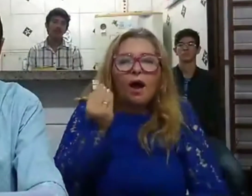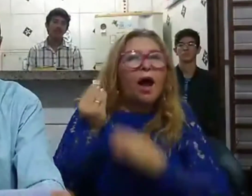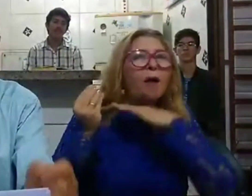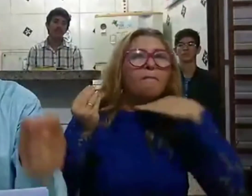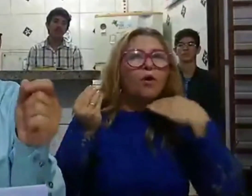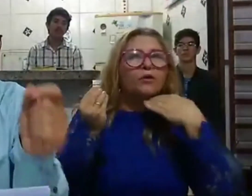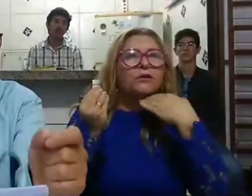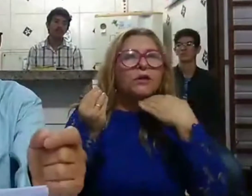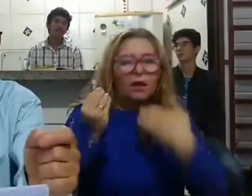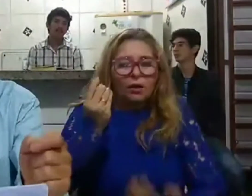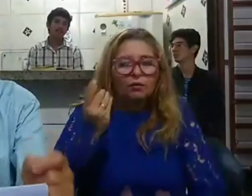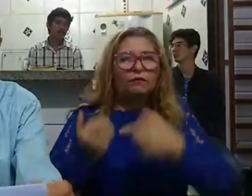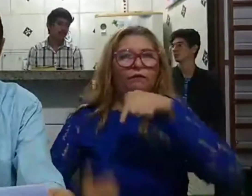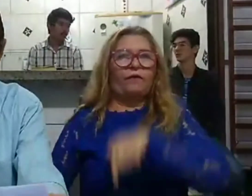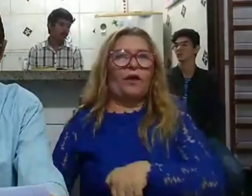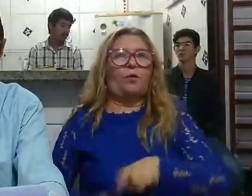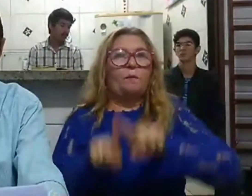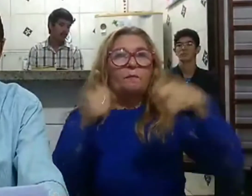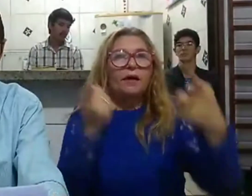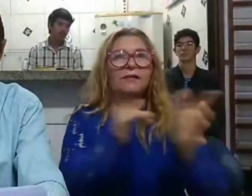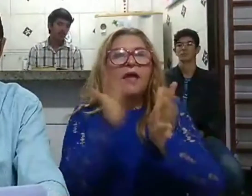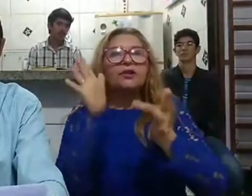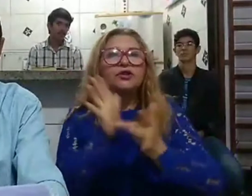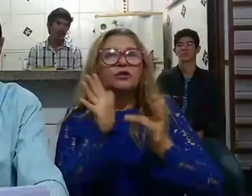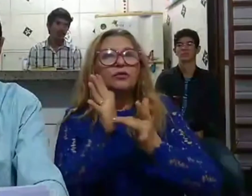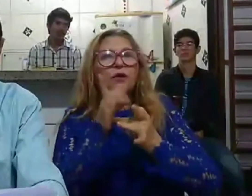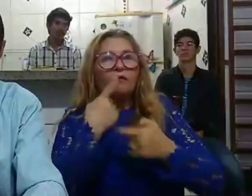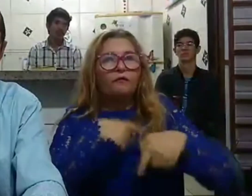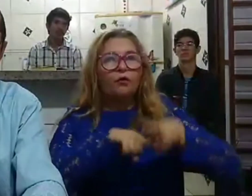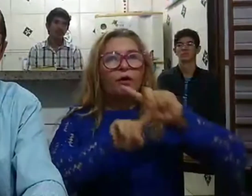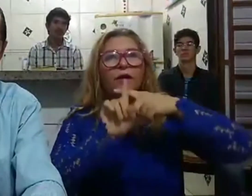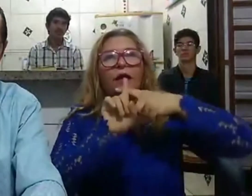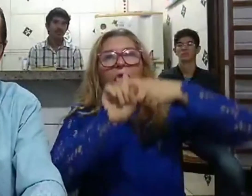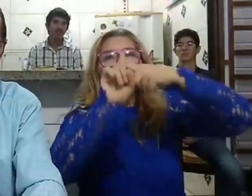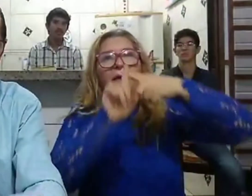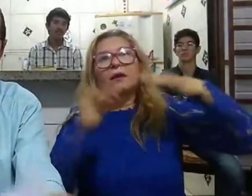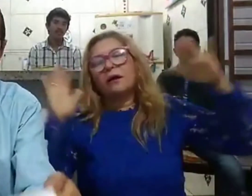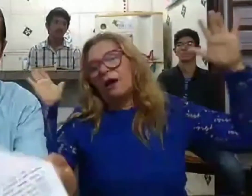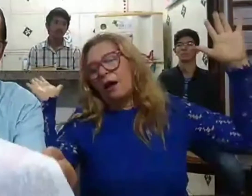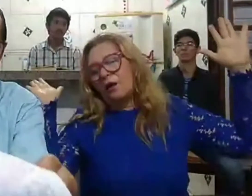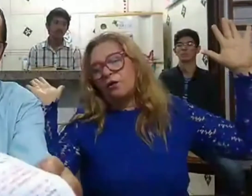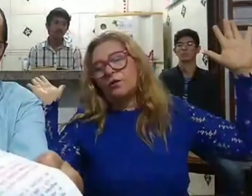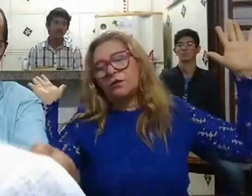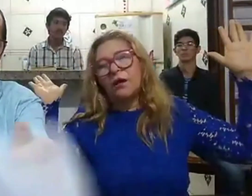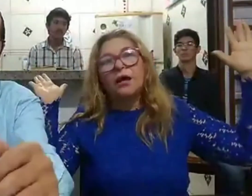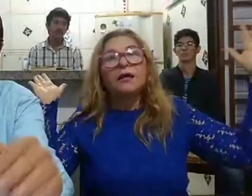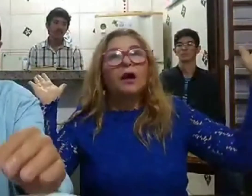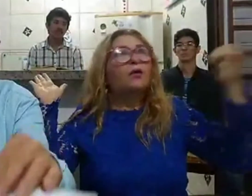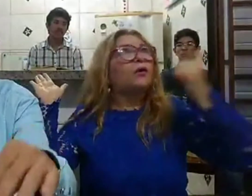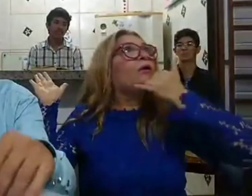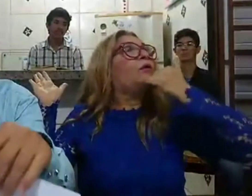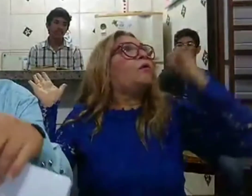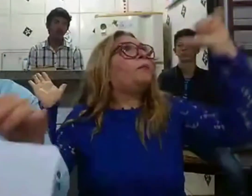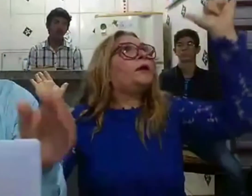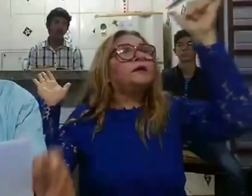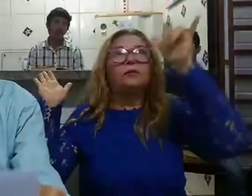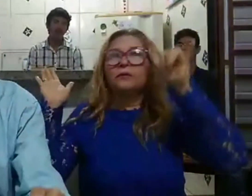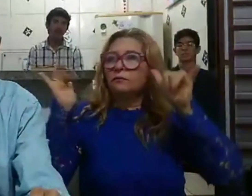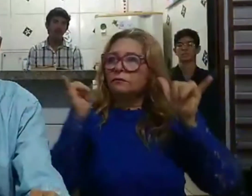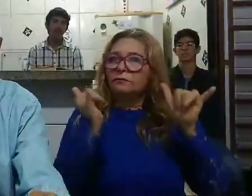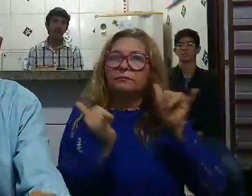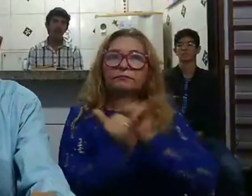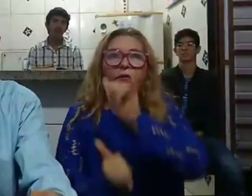morte. E foi por isso que Jesus foi até a cruz. E assim, ele ganhou o perdão de todo o